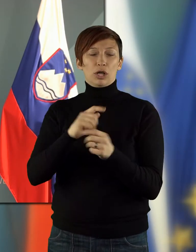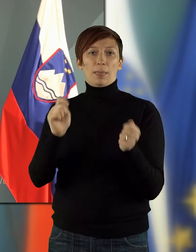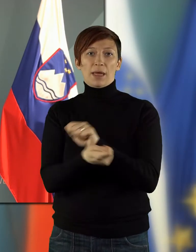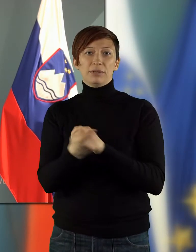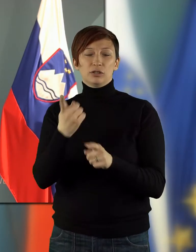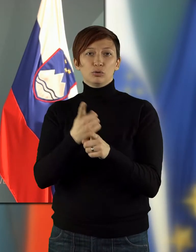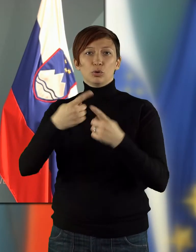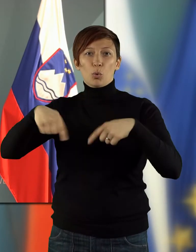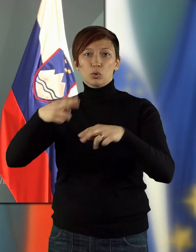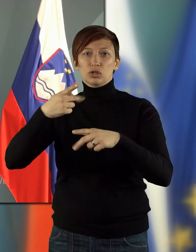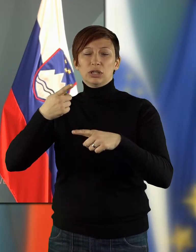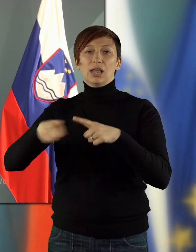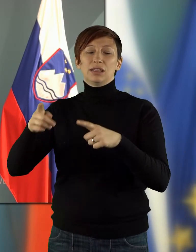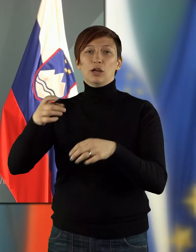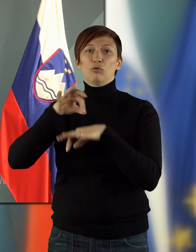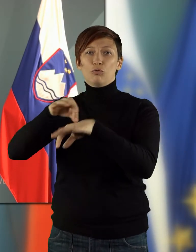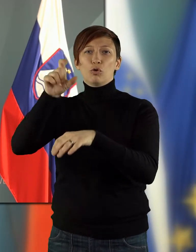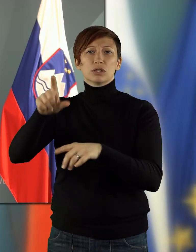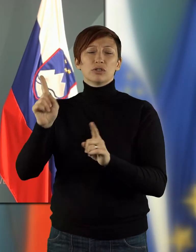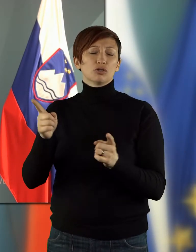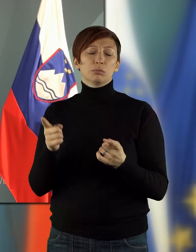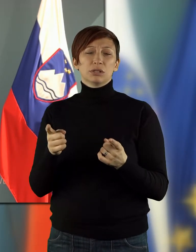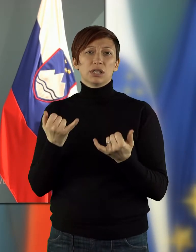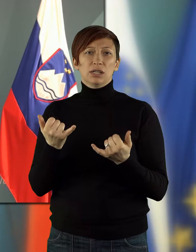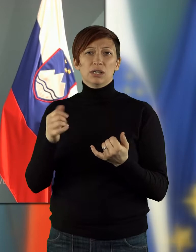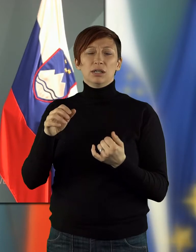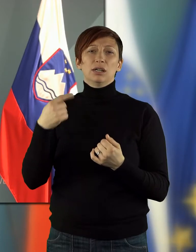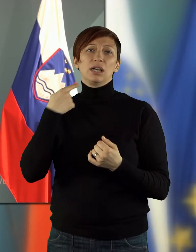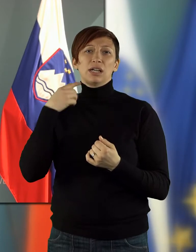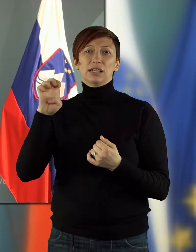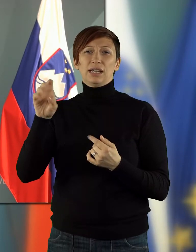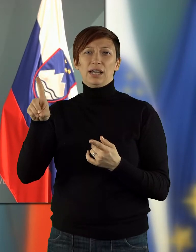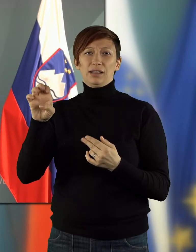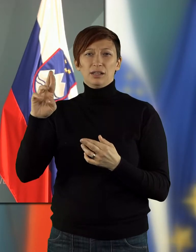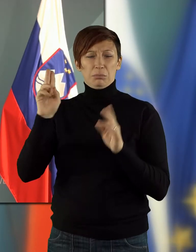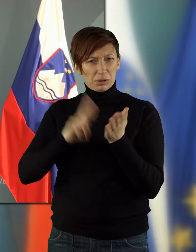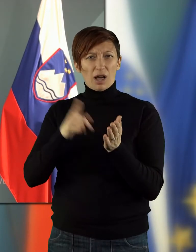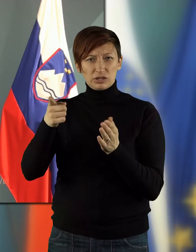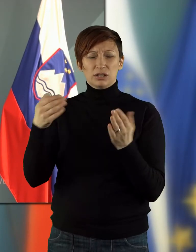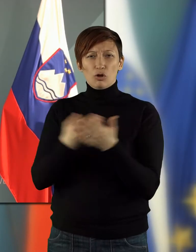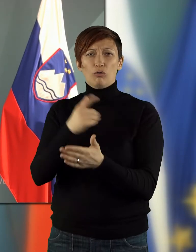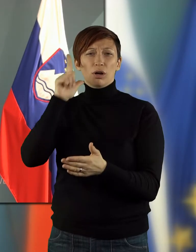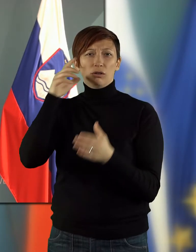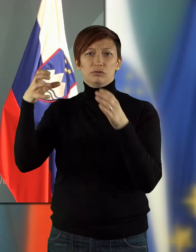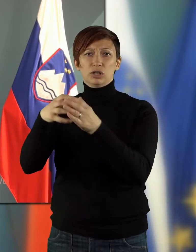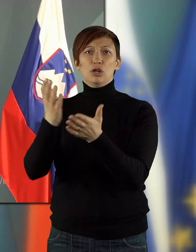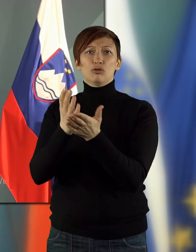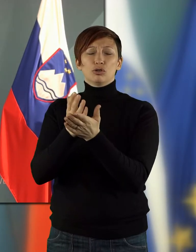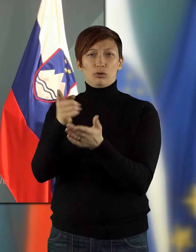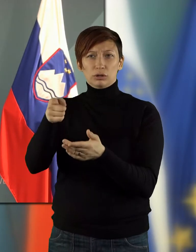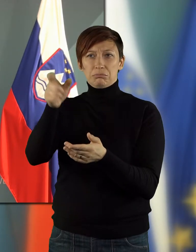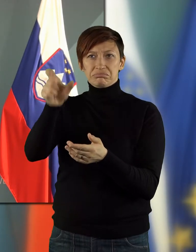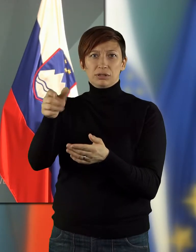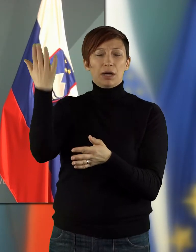tudi sodi v ožji del vodstva in predvsem, če bi ravno gospod Alan Gedar moral biti tisti, ki bi vam moral